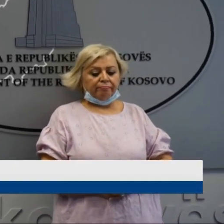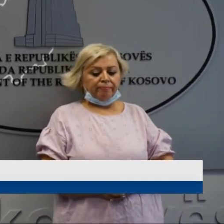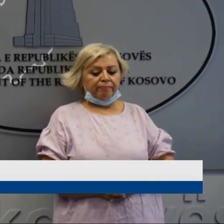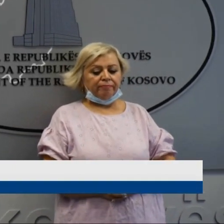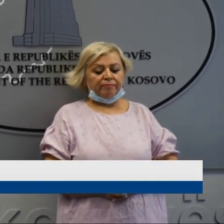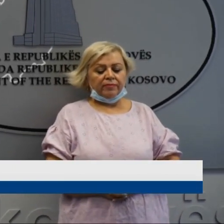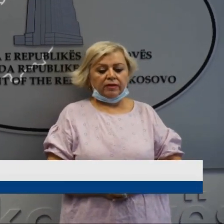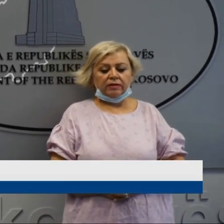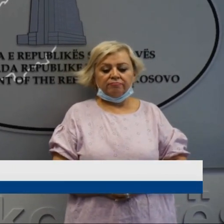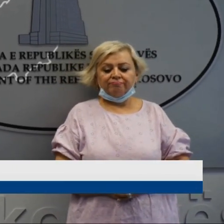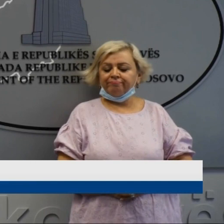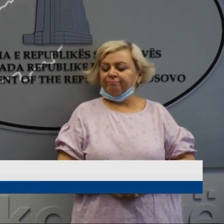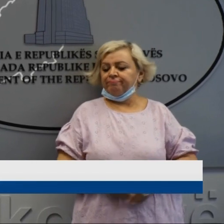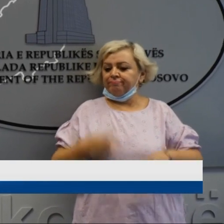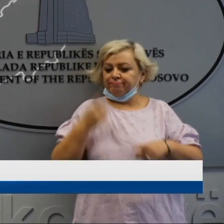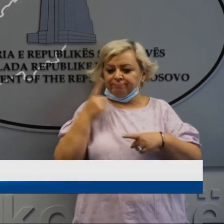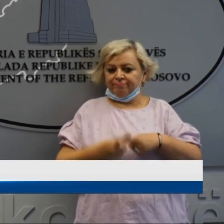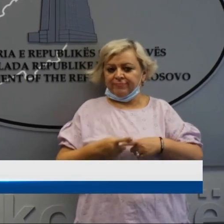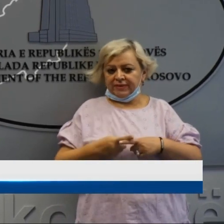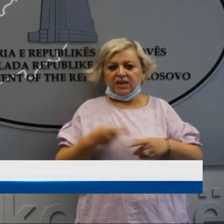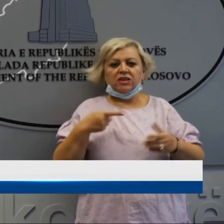Atëherë janë sakt